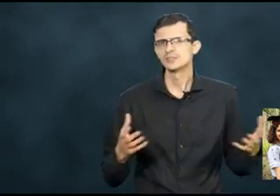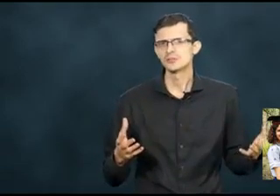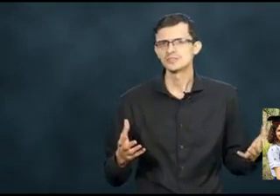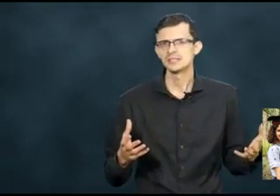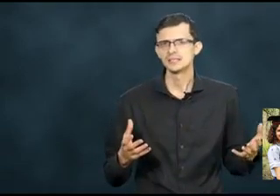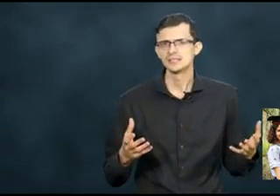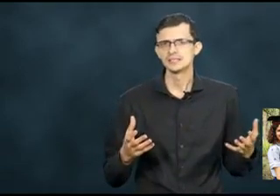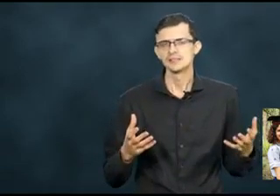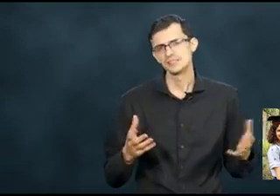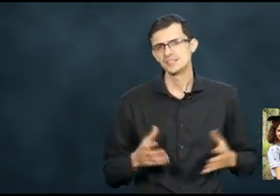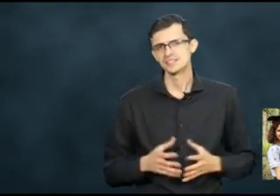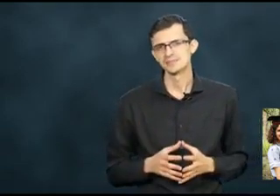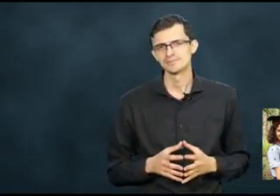într-o zi fiind tristă.